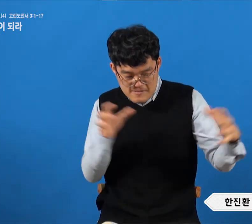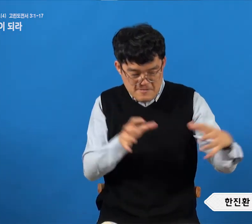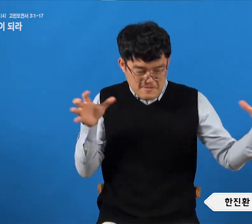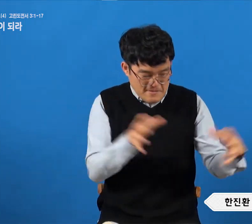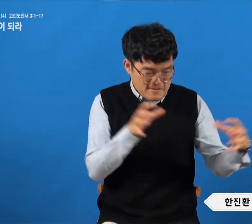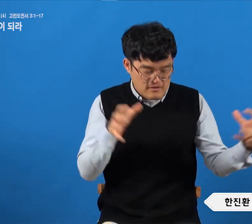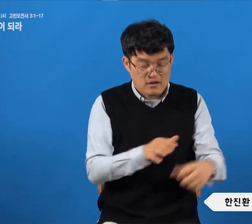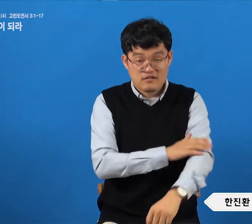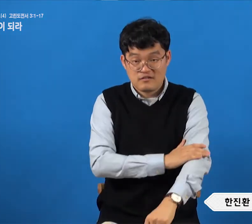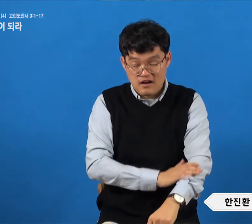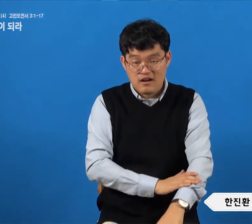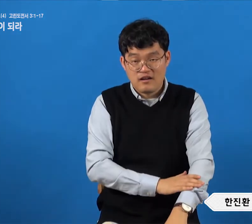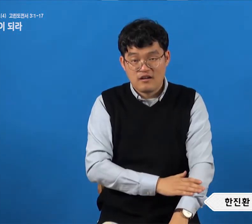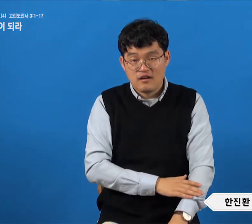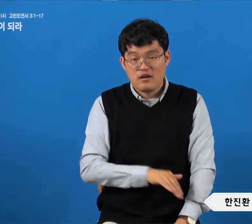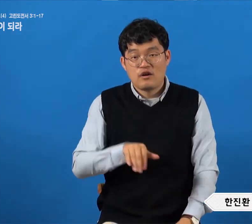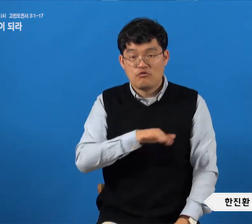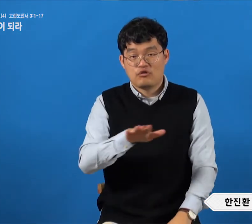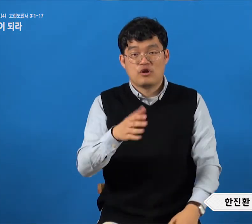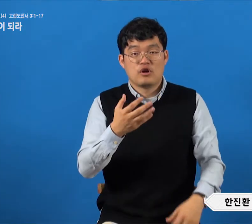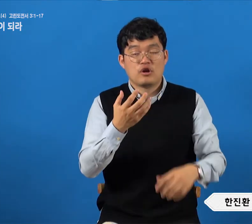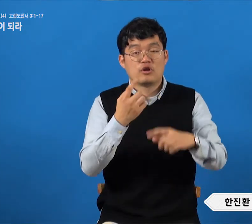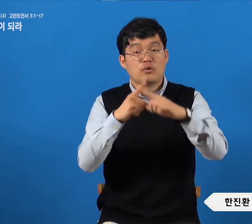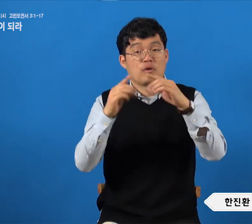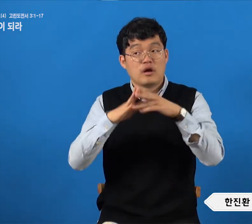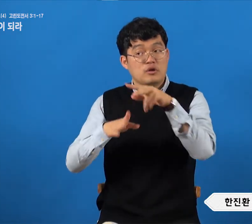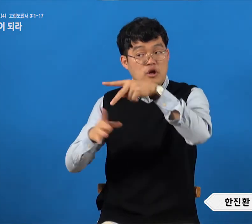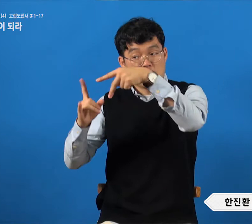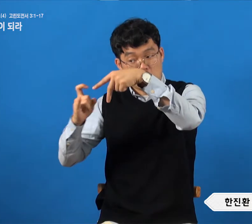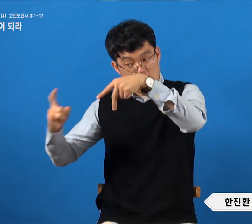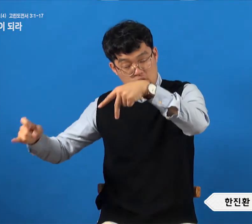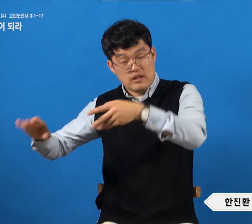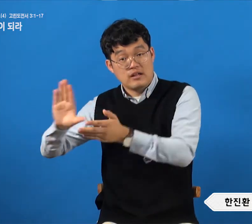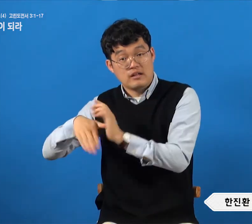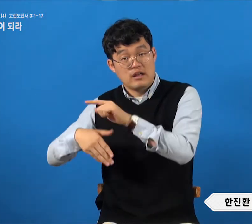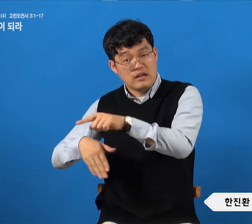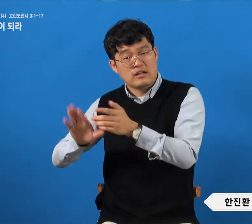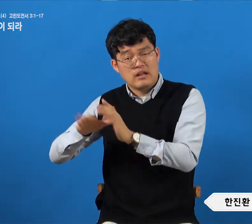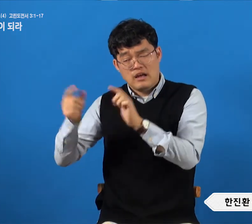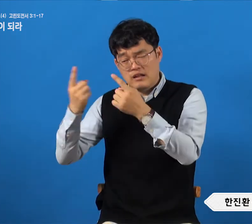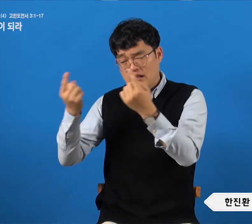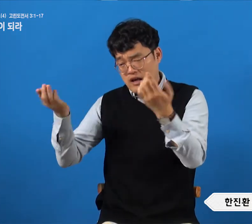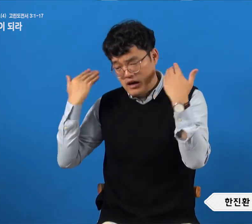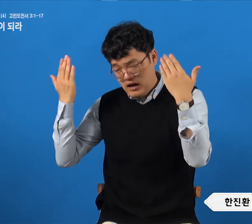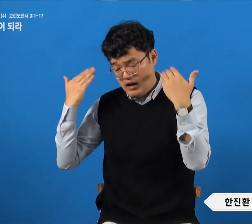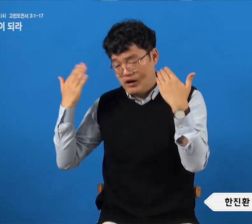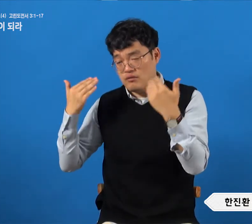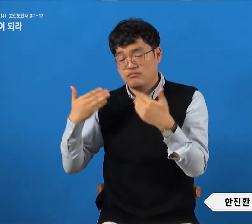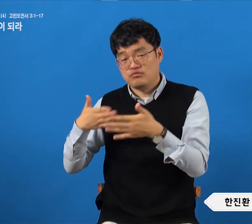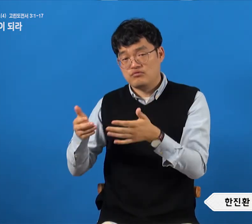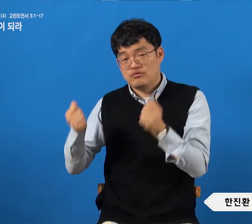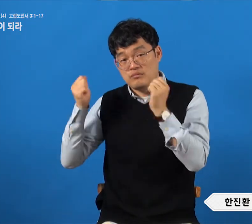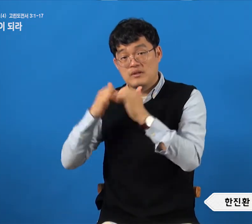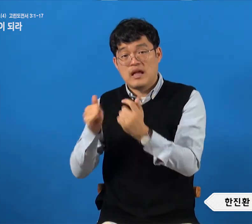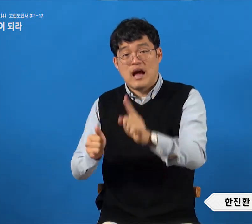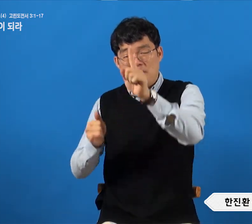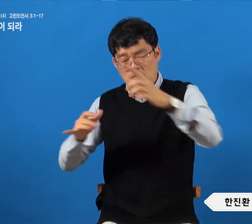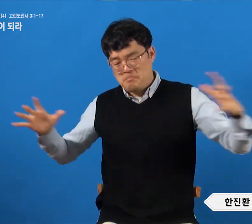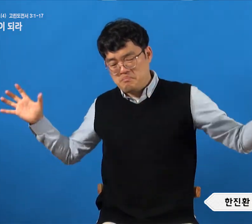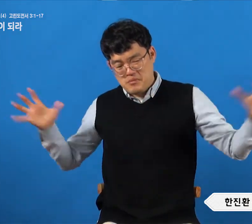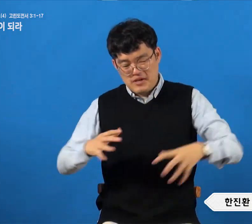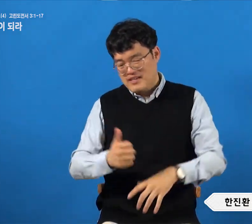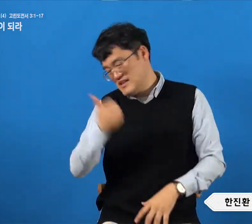출신들도 그렇지만은 우리 교회가 저기 서대문에 있을 때에 그때 대학부 출신들은 한번